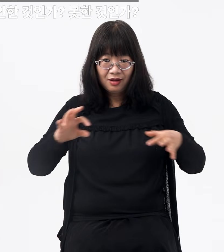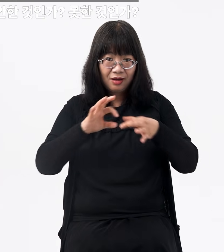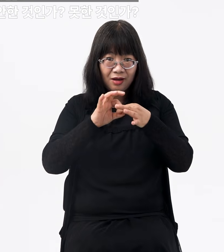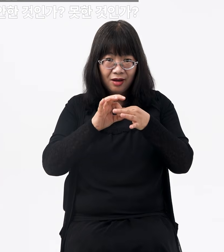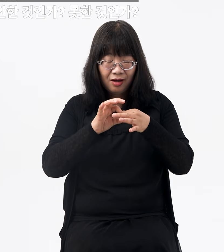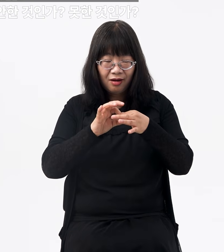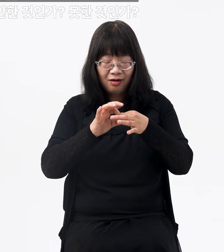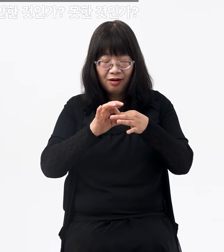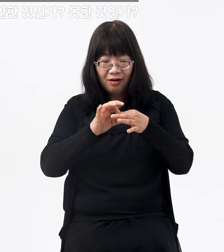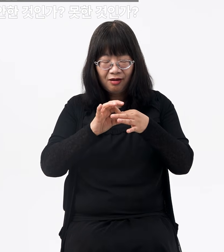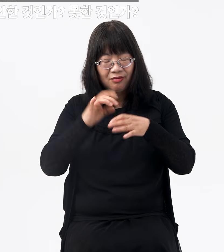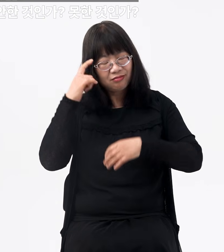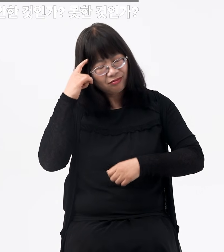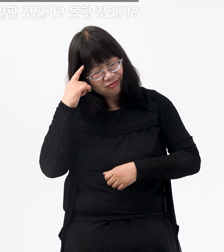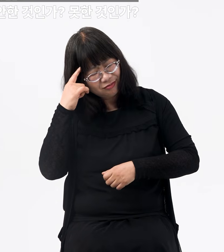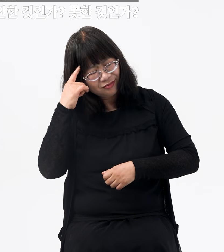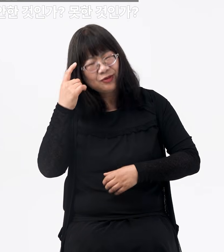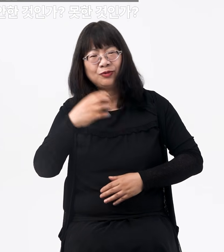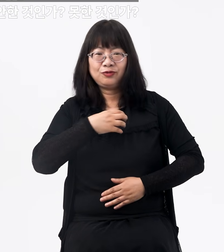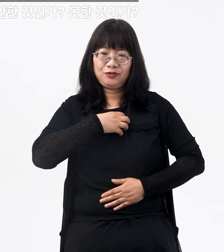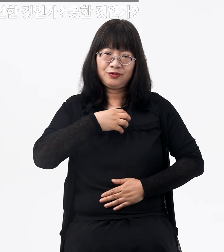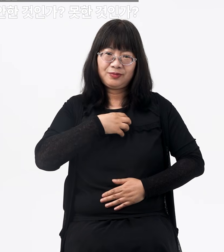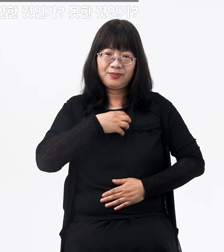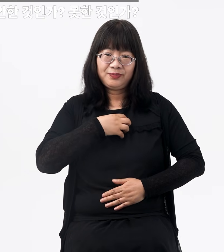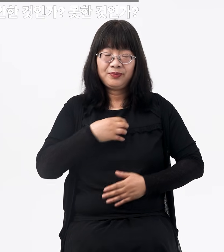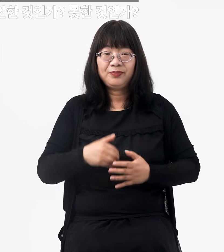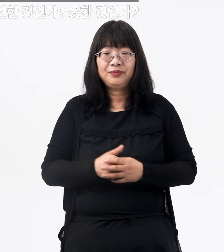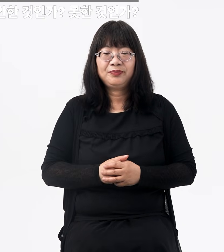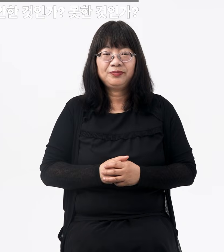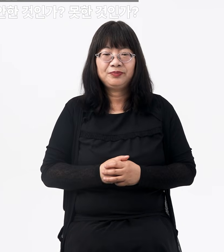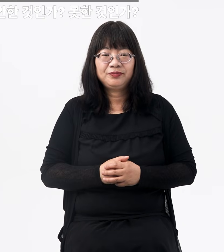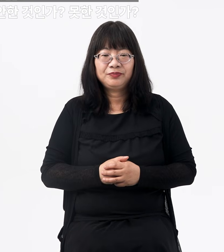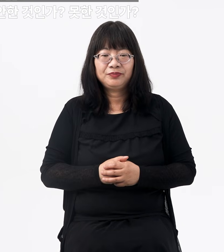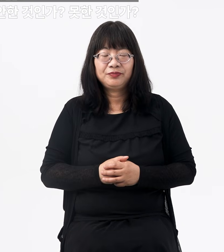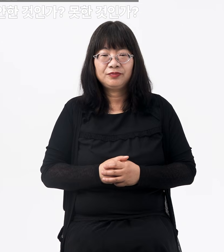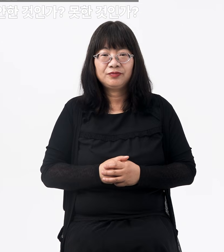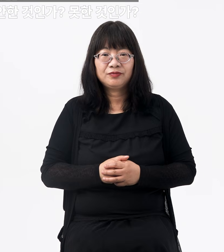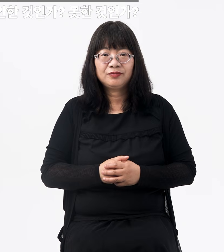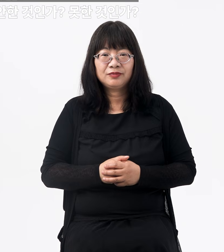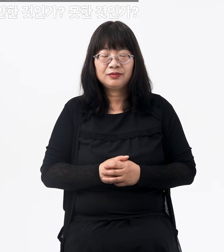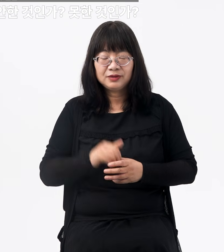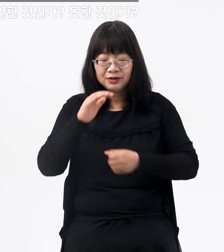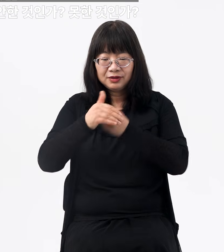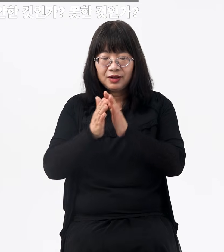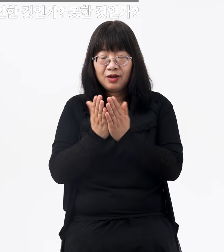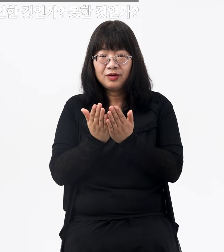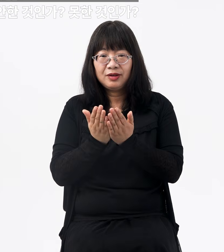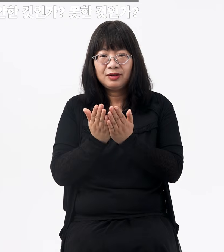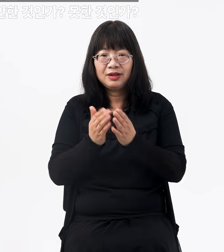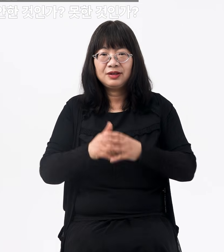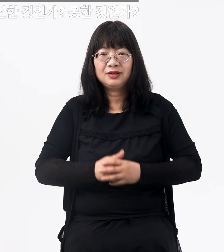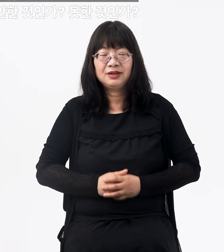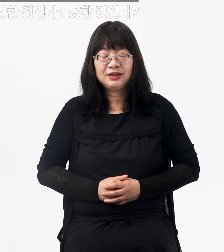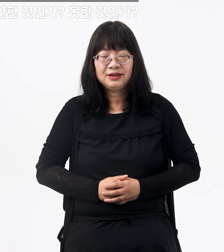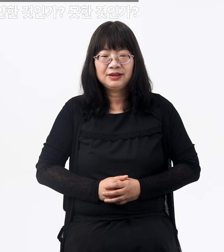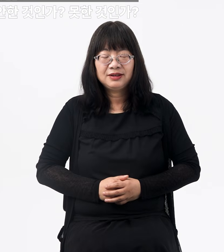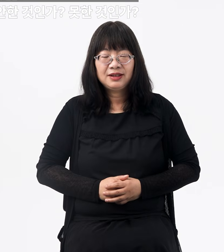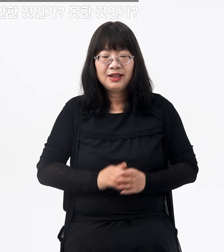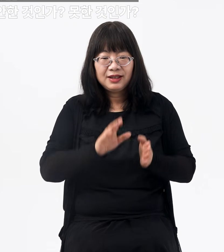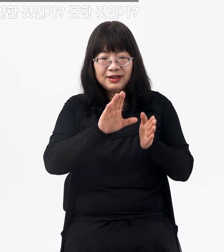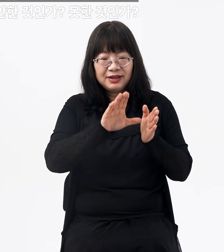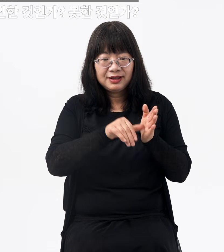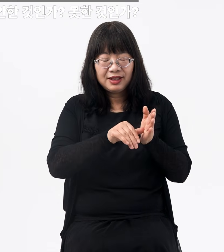굉장히 위험한 사고방식입니다. 그것은 성경을 세대주의적으로 해석을